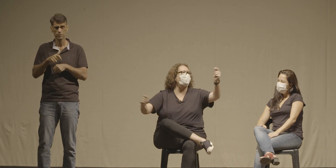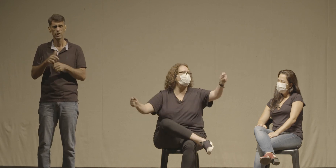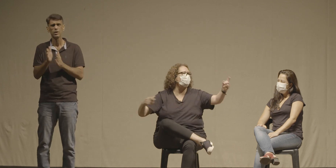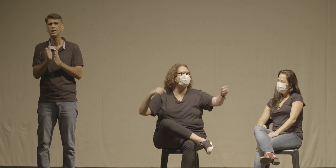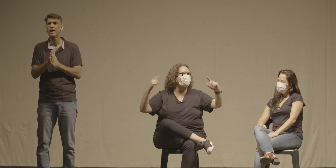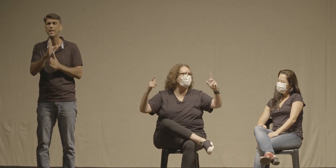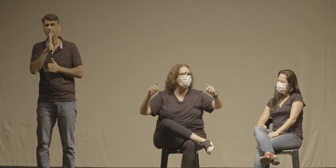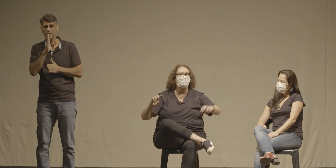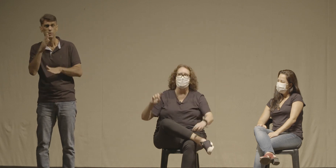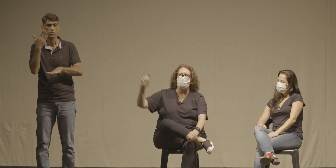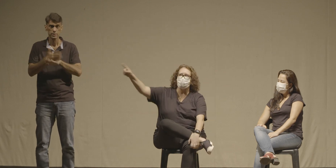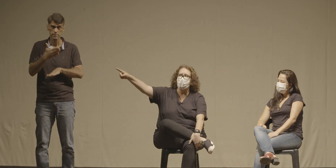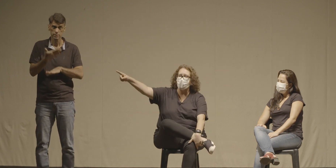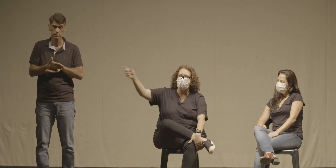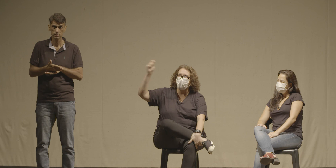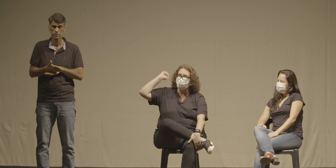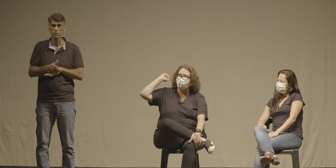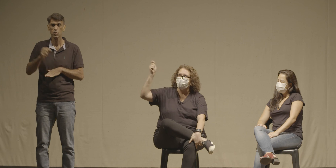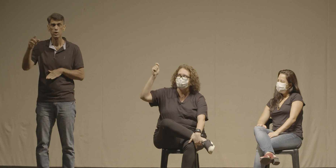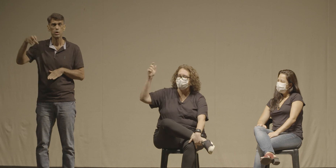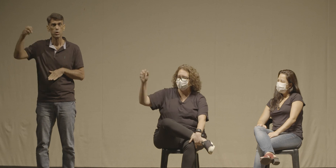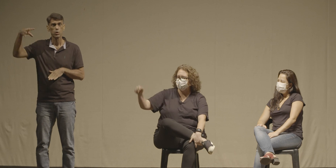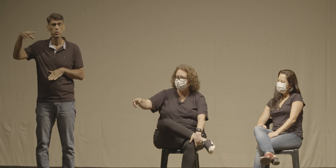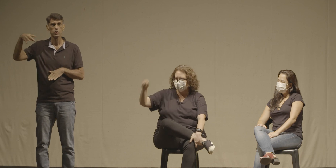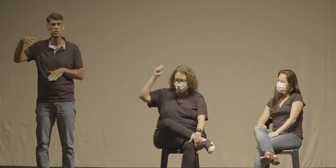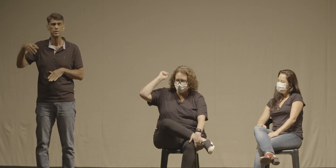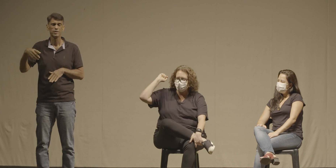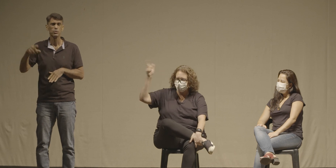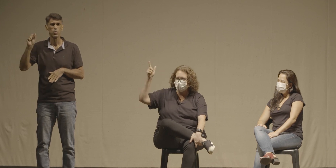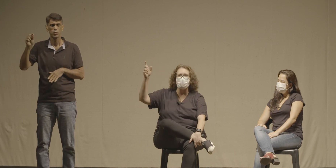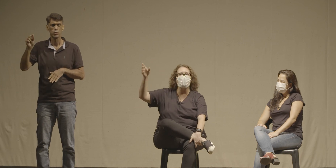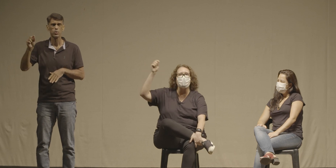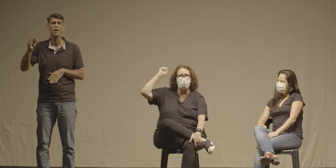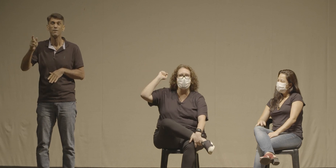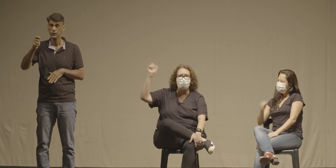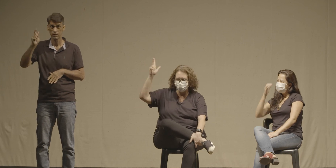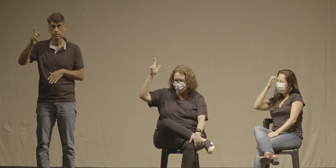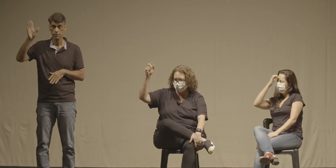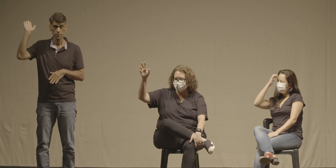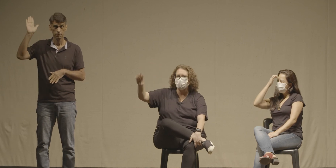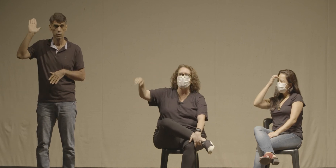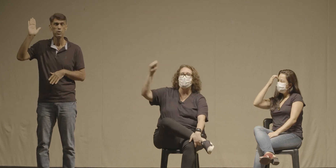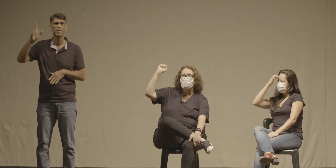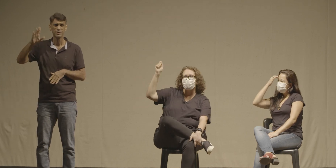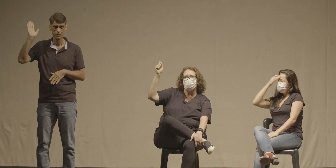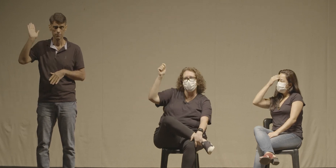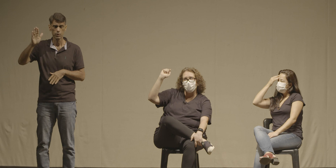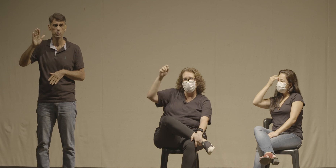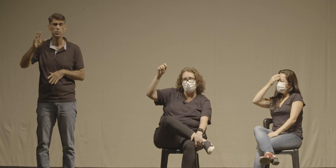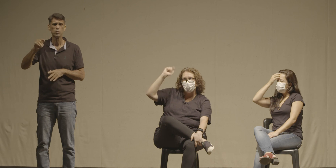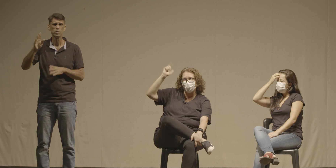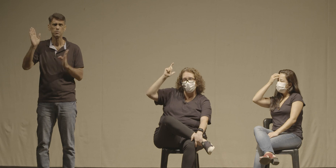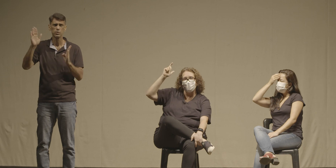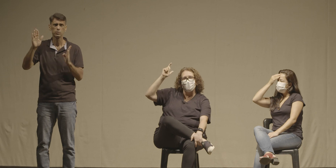gente, silêncio, vamos ensaiar. E eu vi o cara da luz lá dando uma batezinha, que adora bater num bandó na hora do gravando, né? Não vai fechar